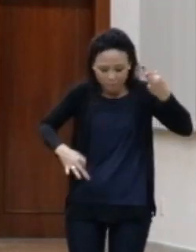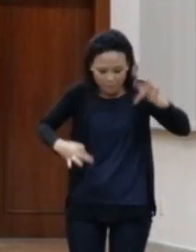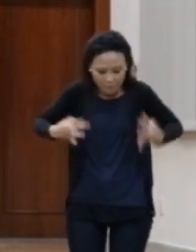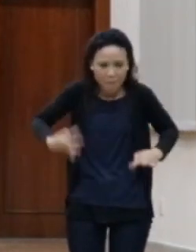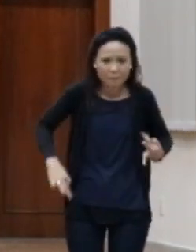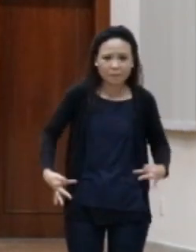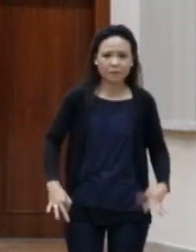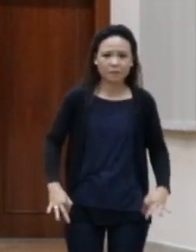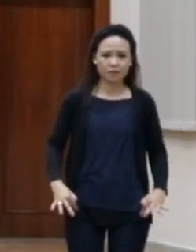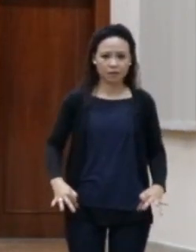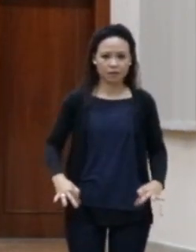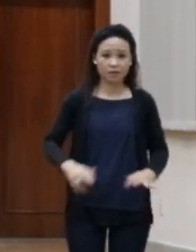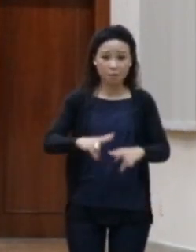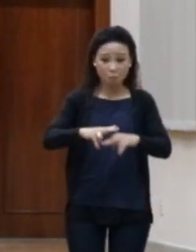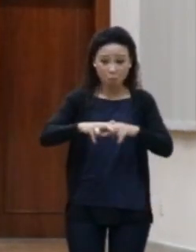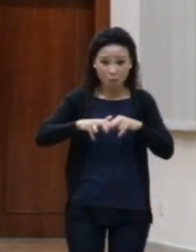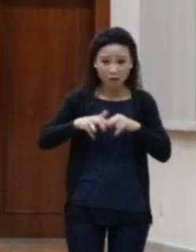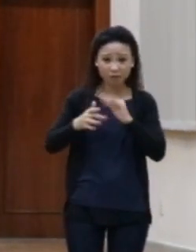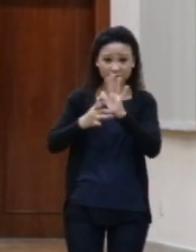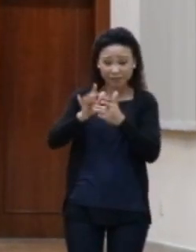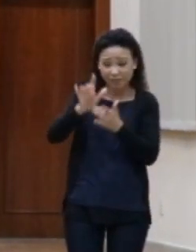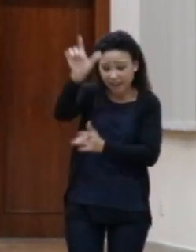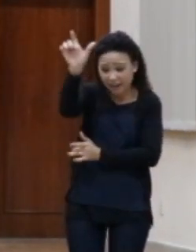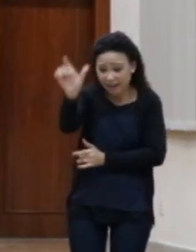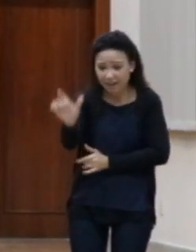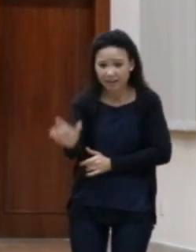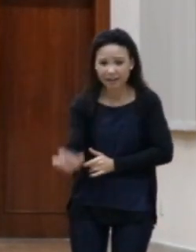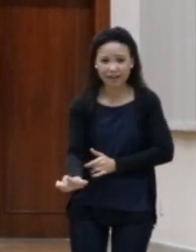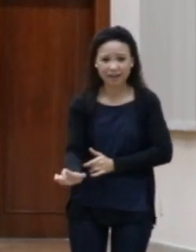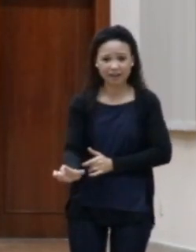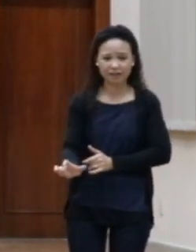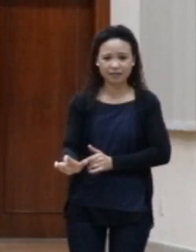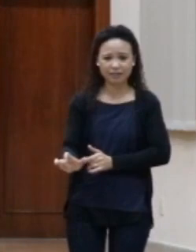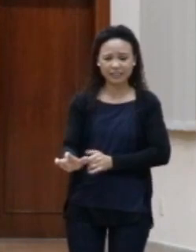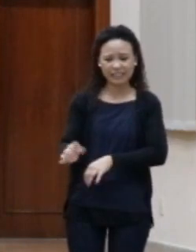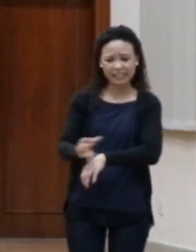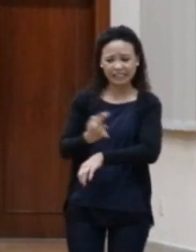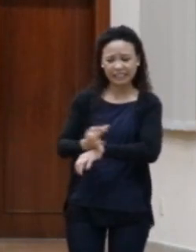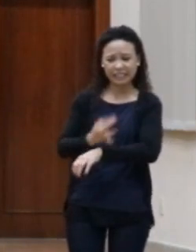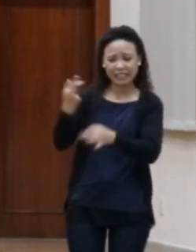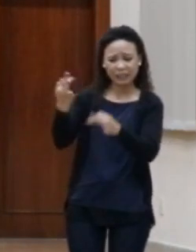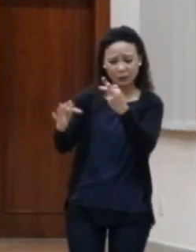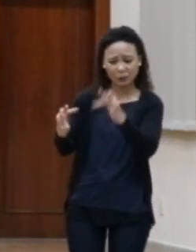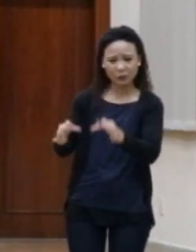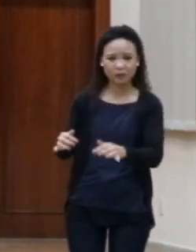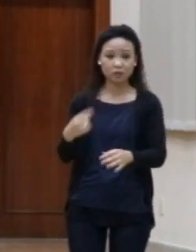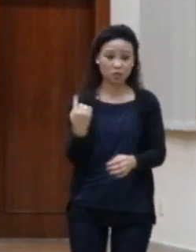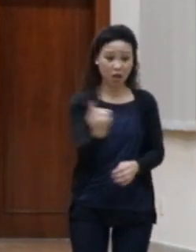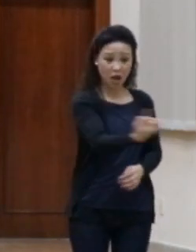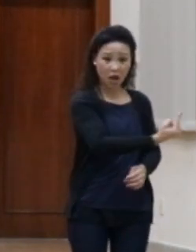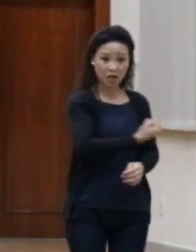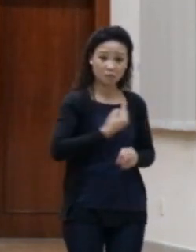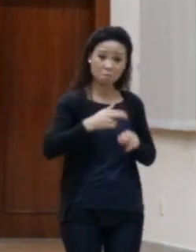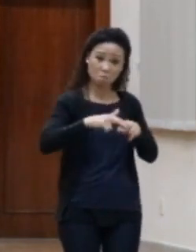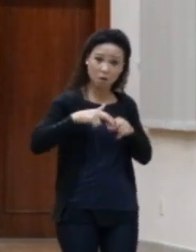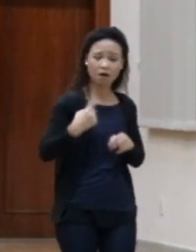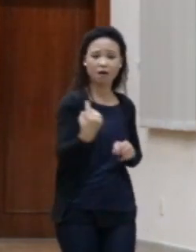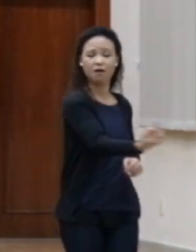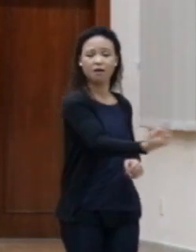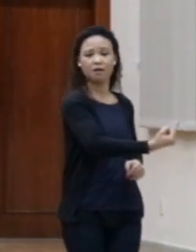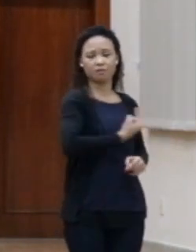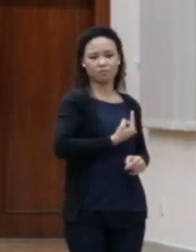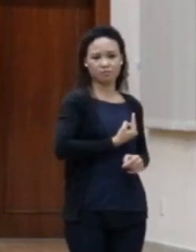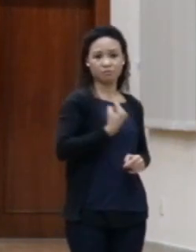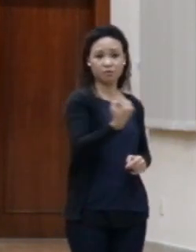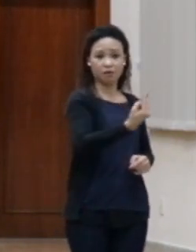curados. Todos nós, tal qual ovelhas, nos desviamos, cada um de nós se voltou para o seu próprio